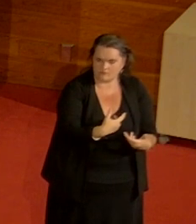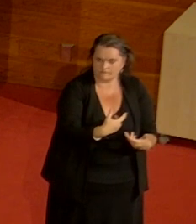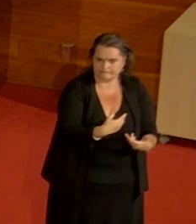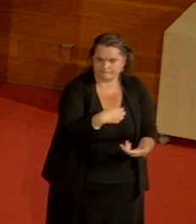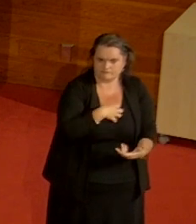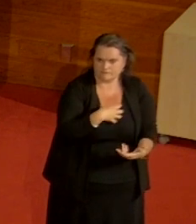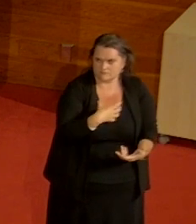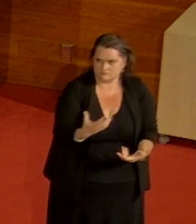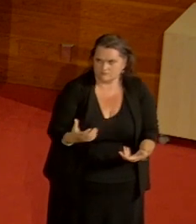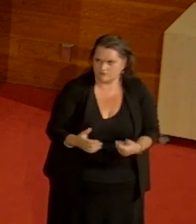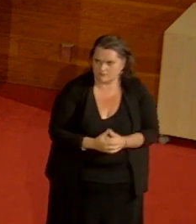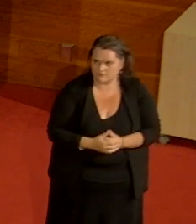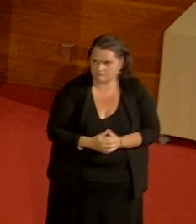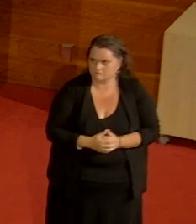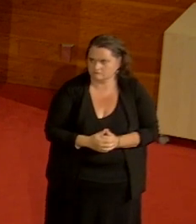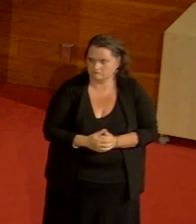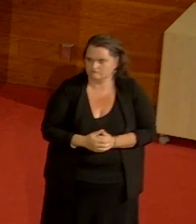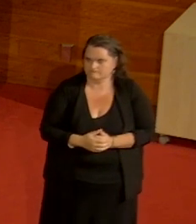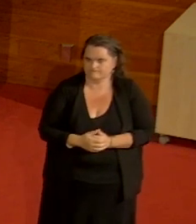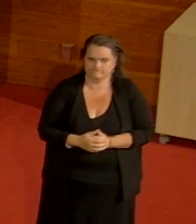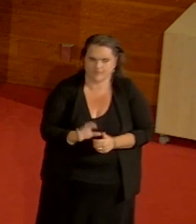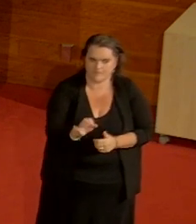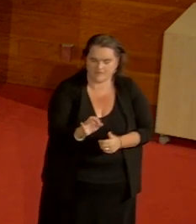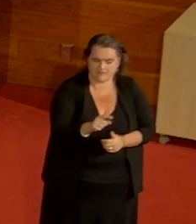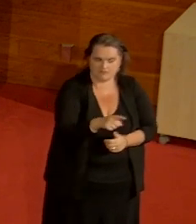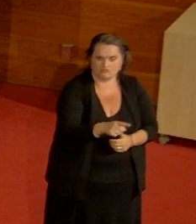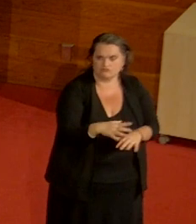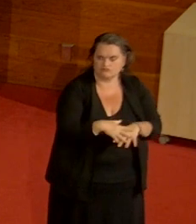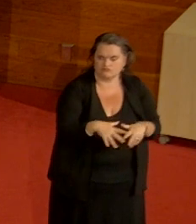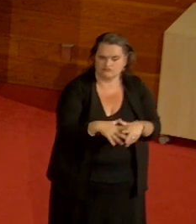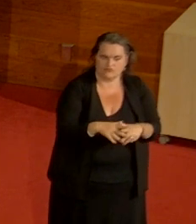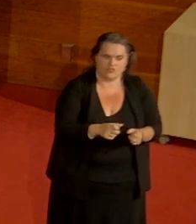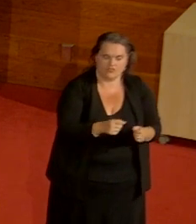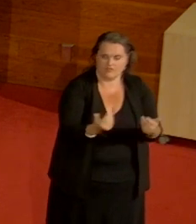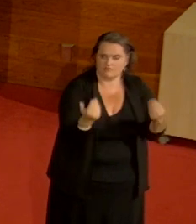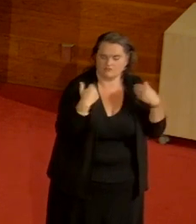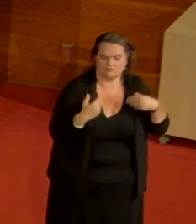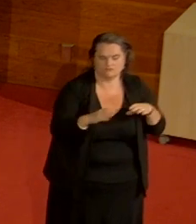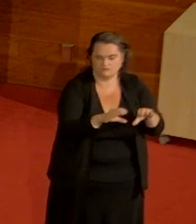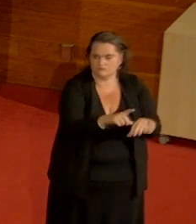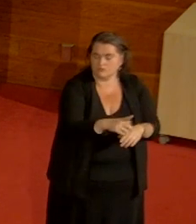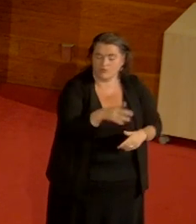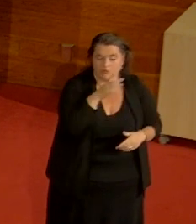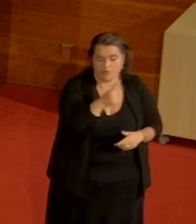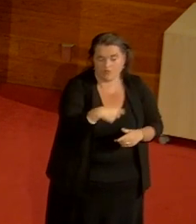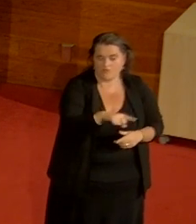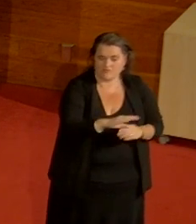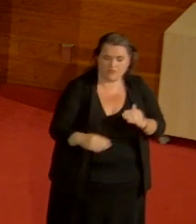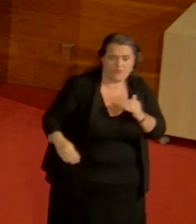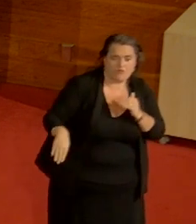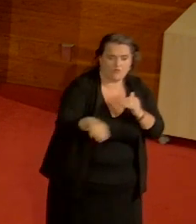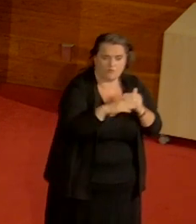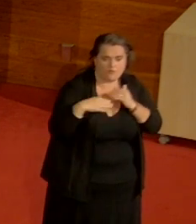acogedores de de de esas verdades porque porque en esa homogeneidad que que tienen tienden a